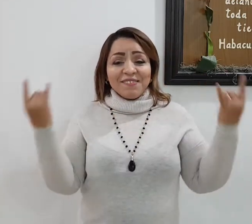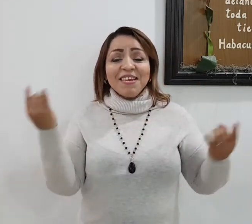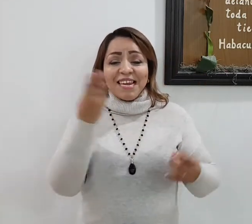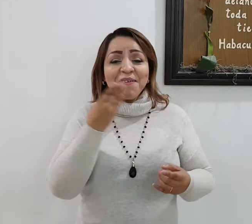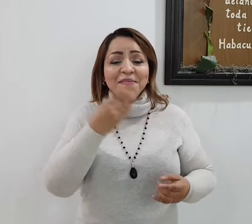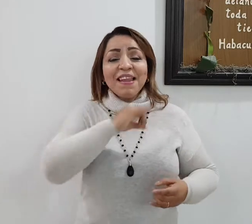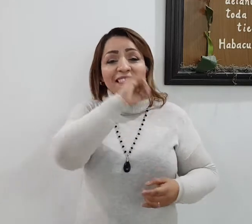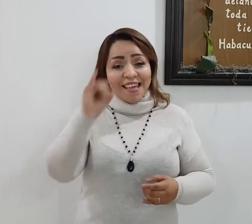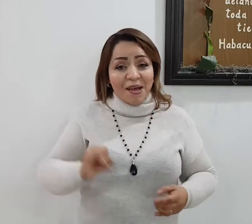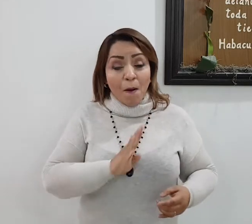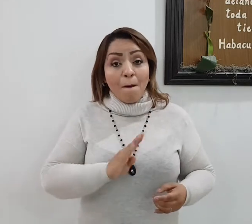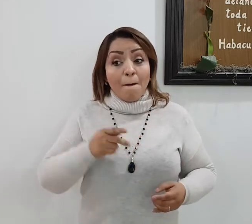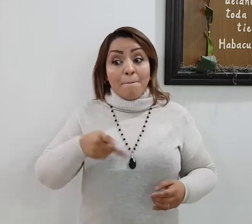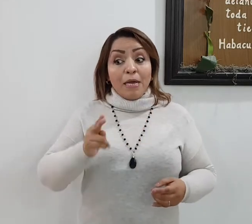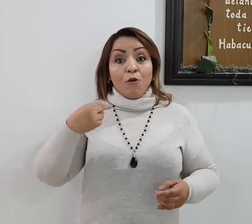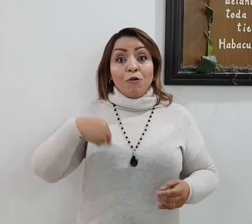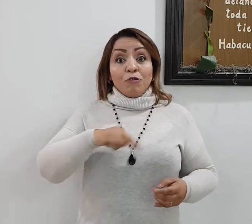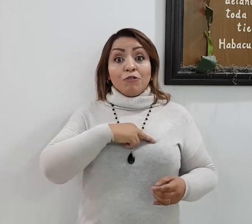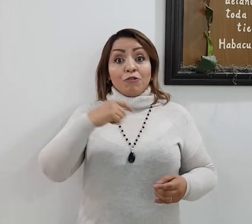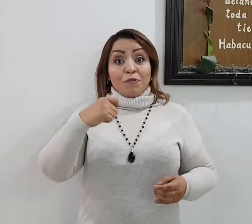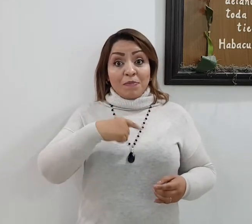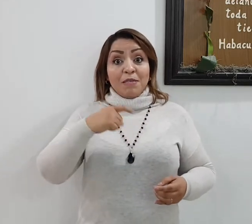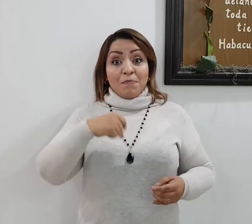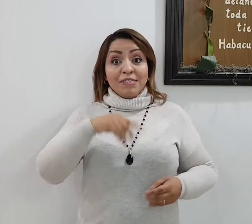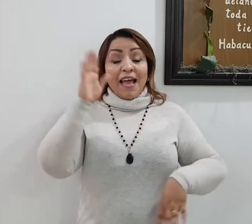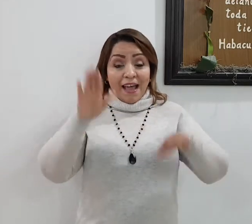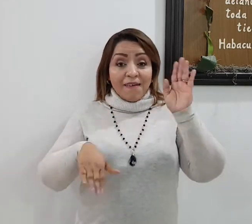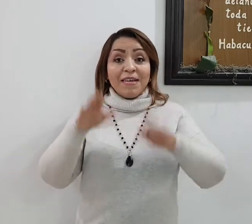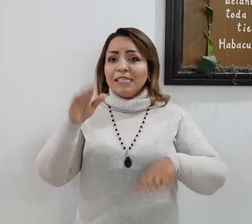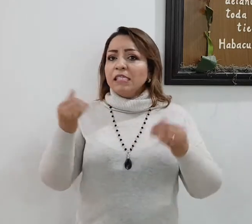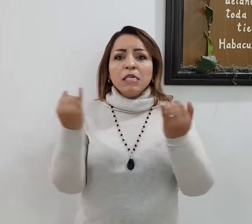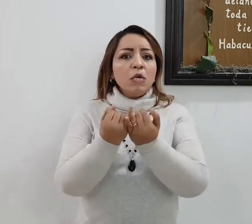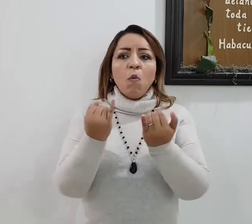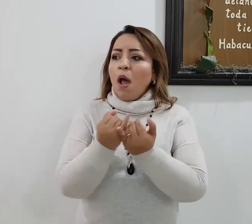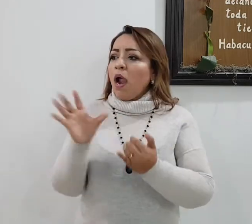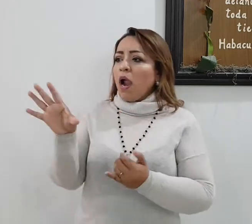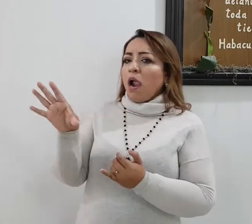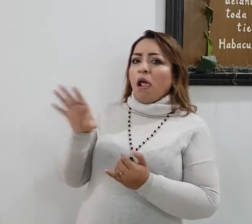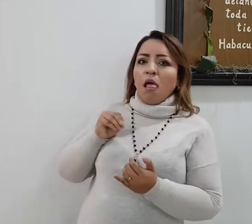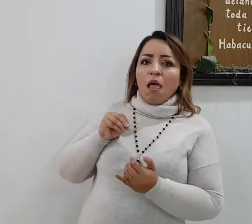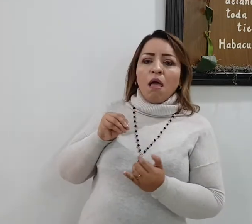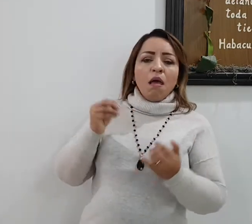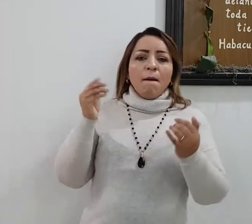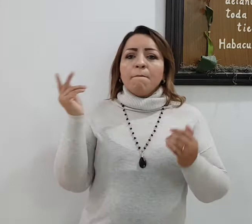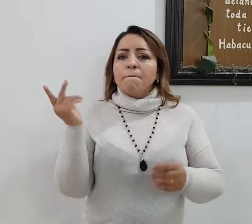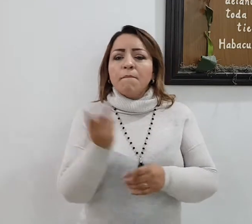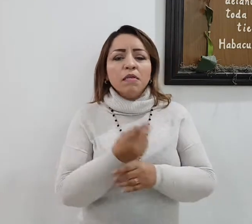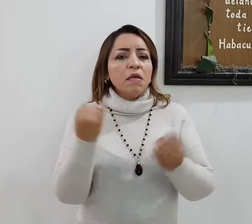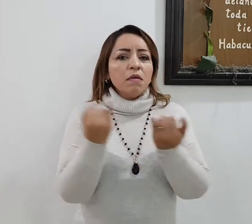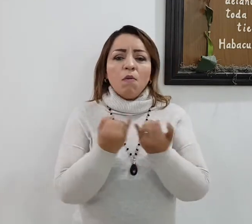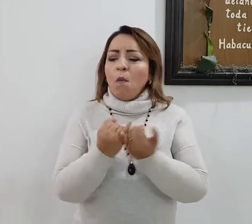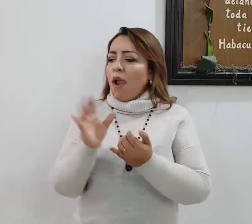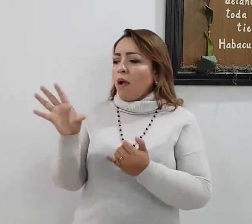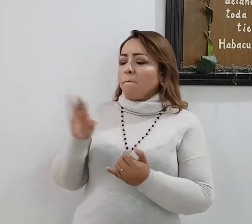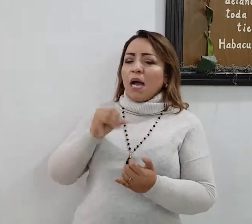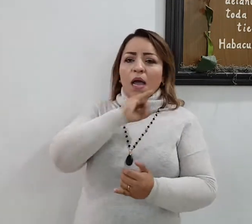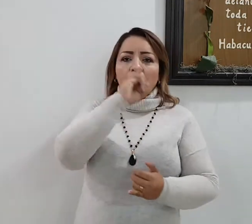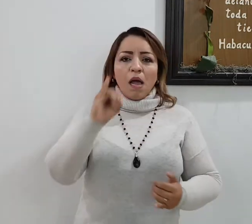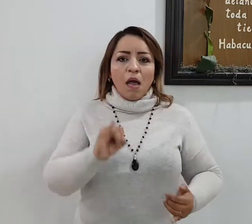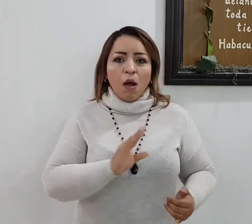para escuchar la voz de Dios, ¿verdad? Es así como leer la palabra, o al leer la palabra nos exponemos al consuelo,